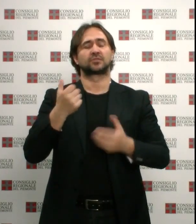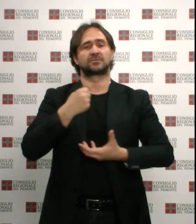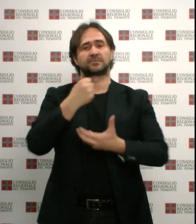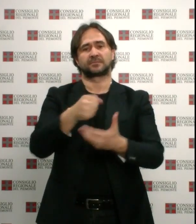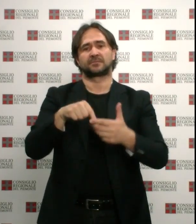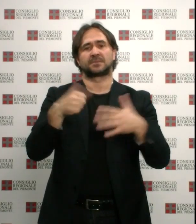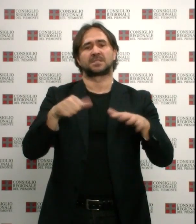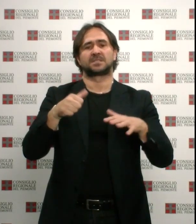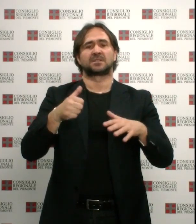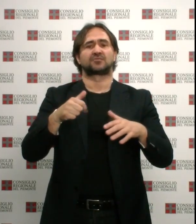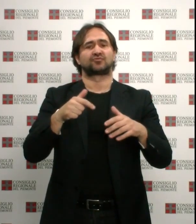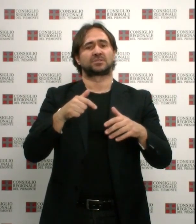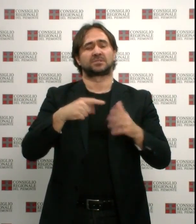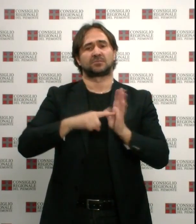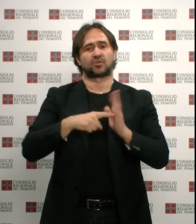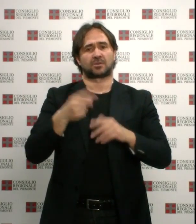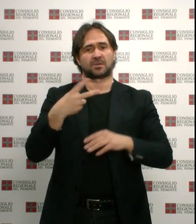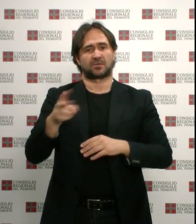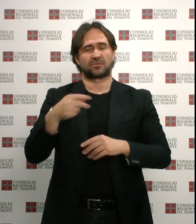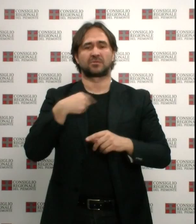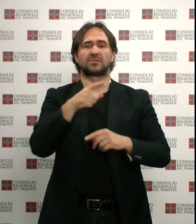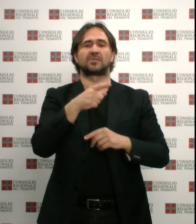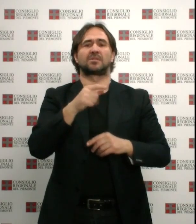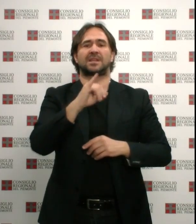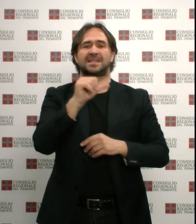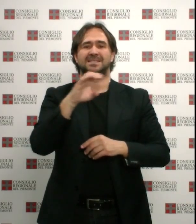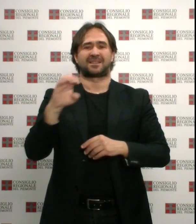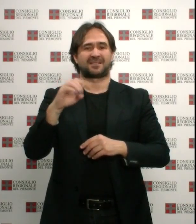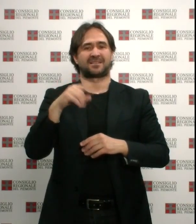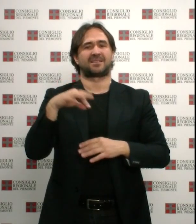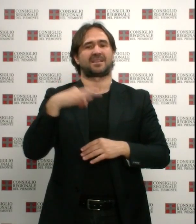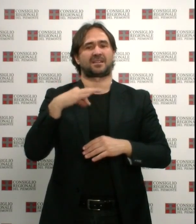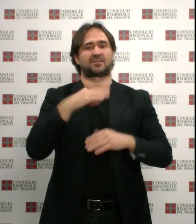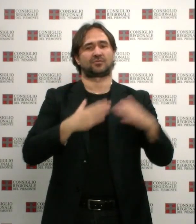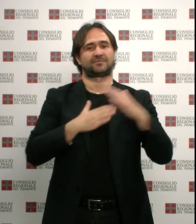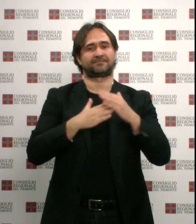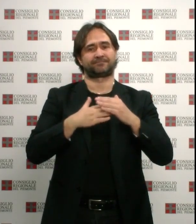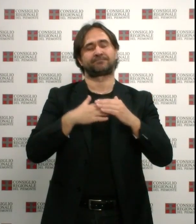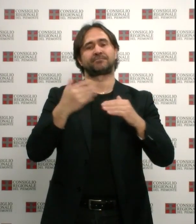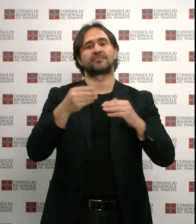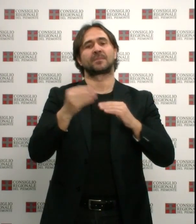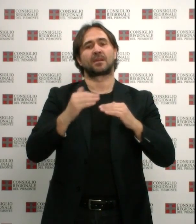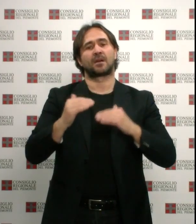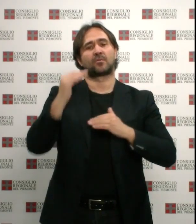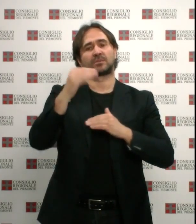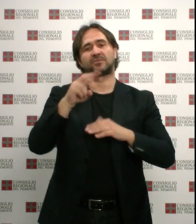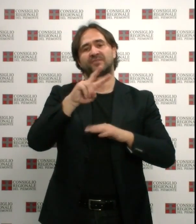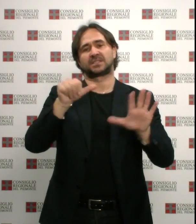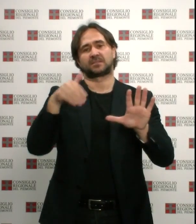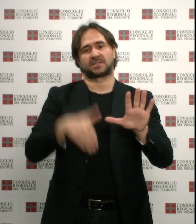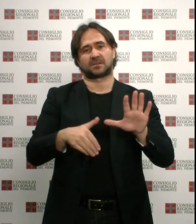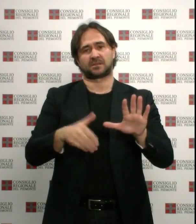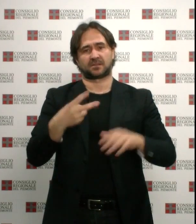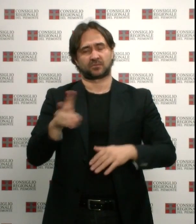Il Consiglio ha prorogato di 2 mesi, sino al 31 maggio, il termine per l'istruttoria del bando degli assegni di studio per il